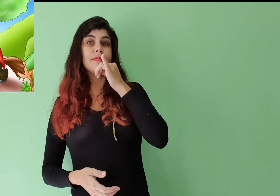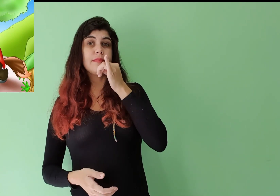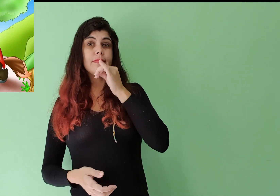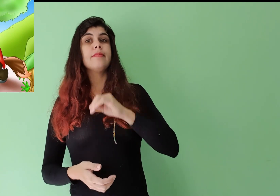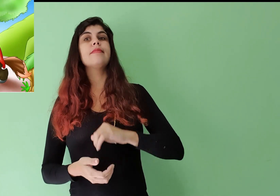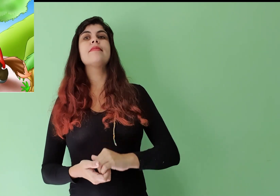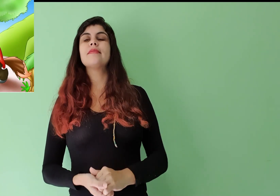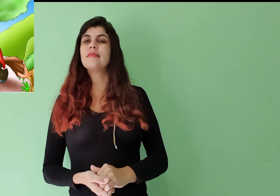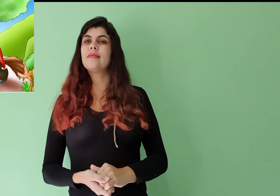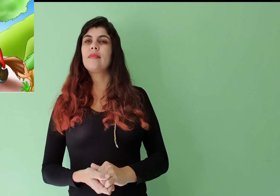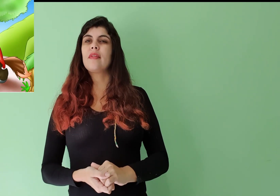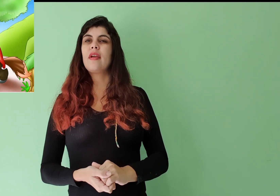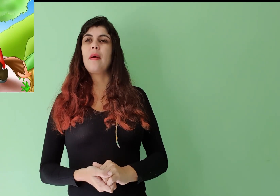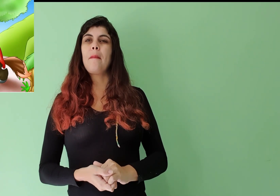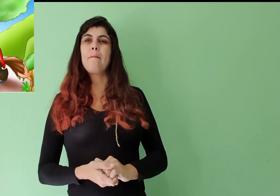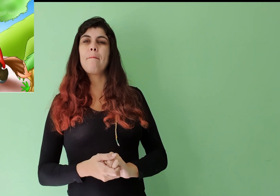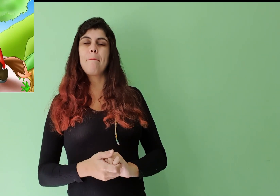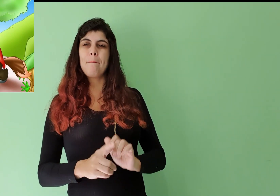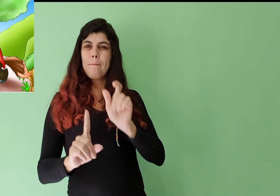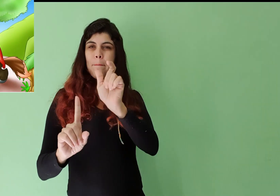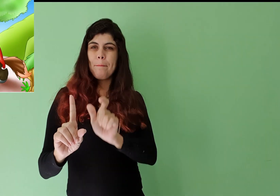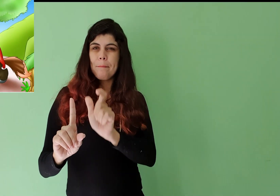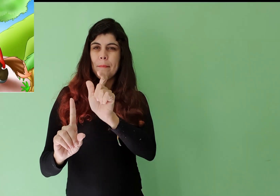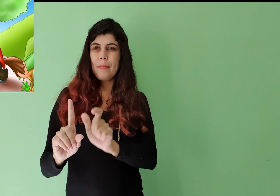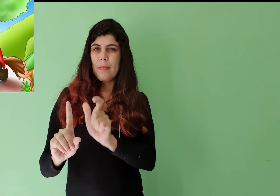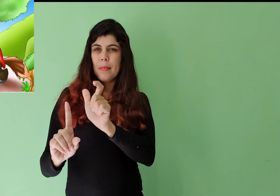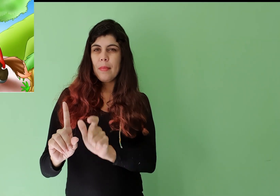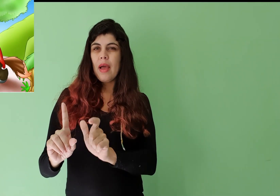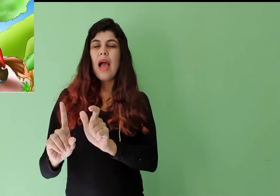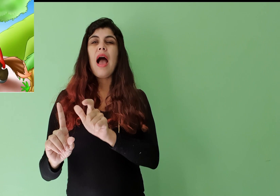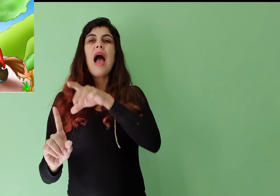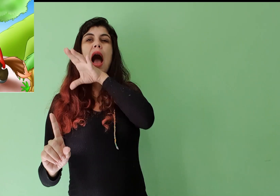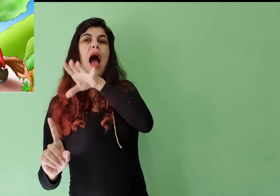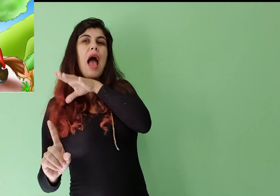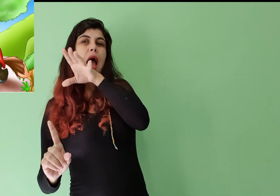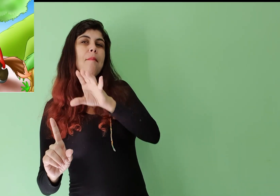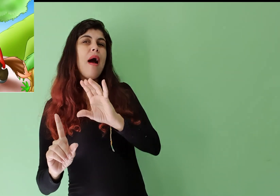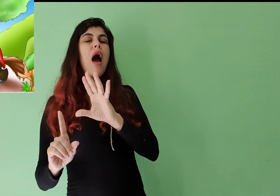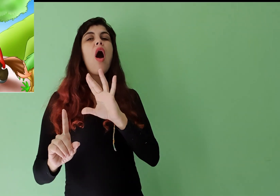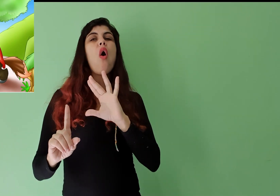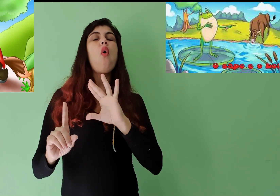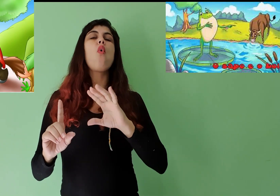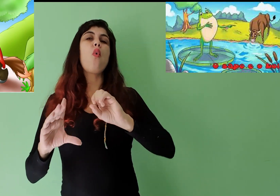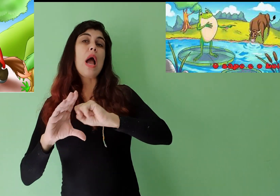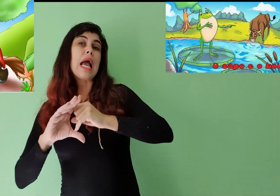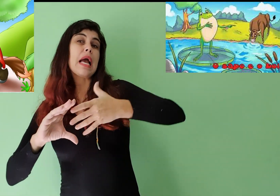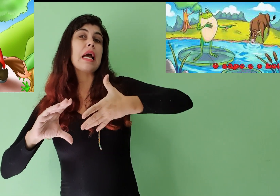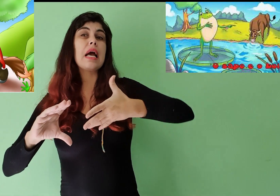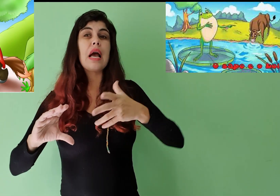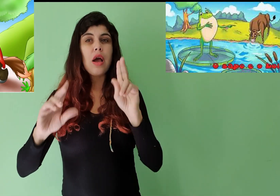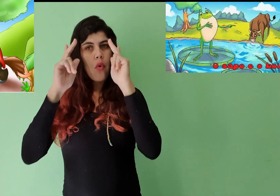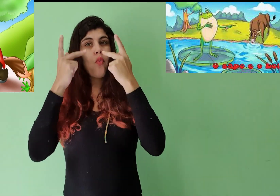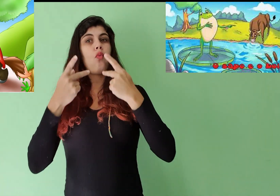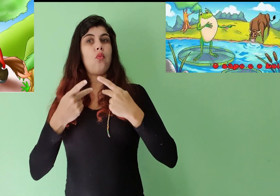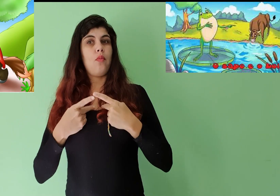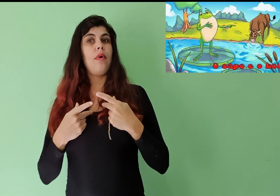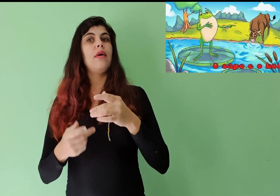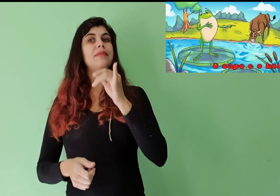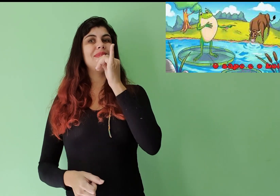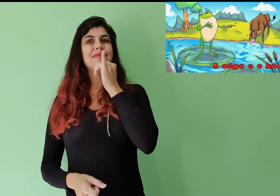os animais. E aí, por exemplo, a gente tem um personagem com características humanas,